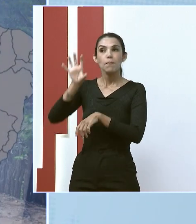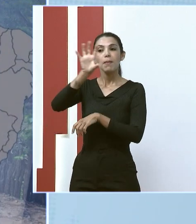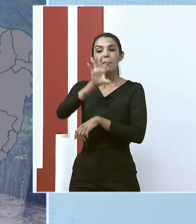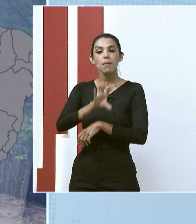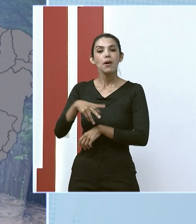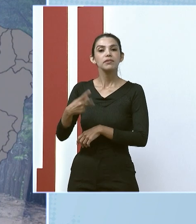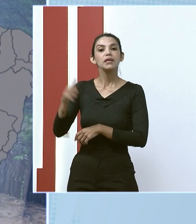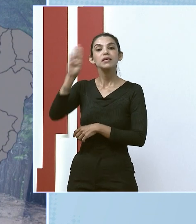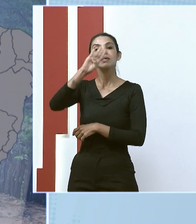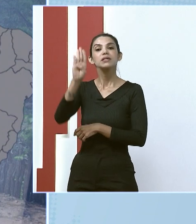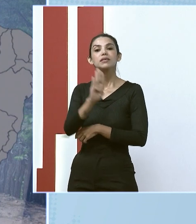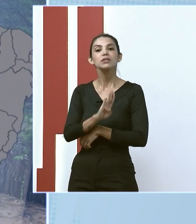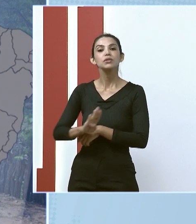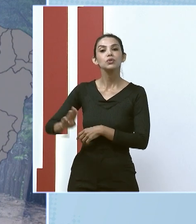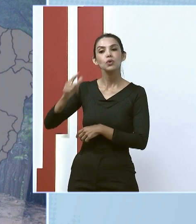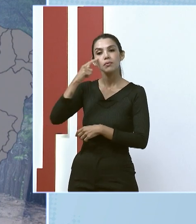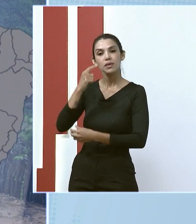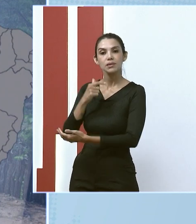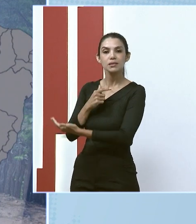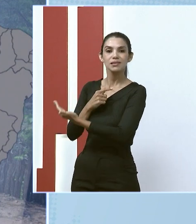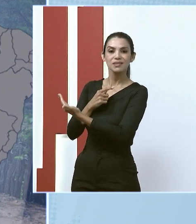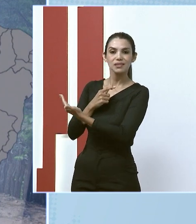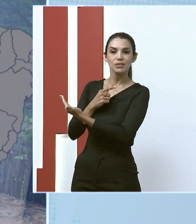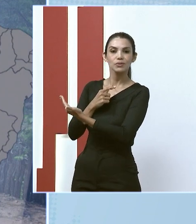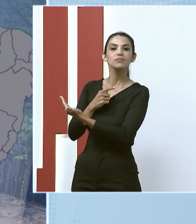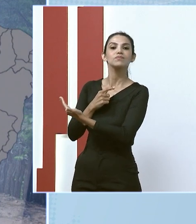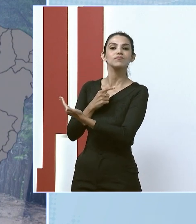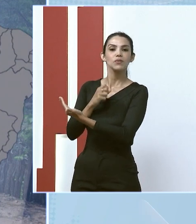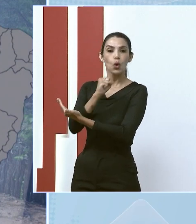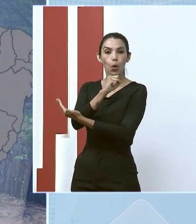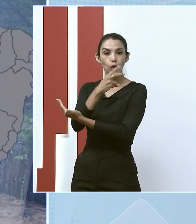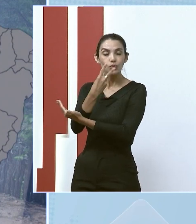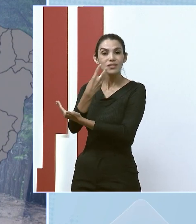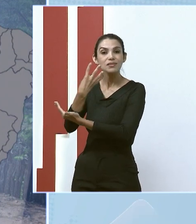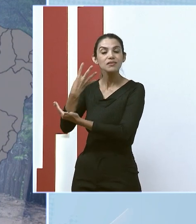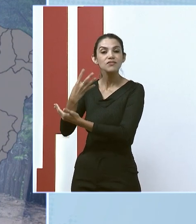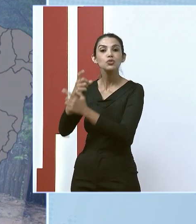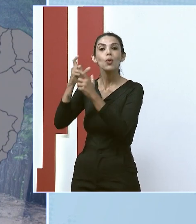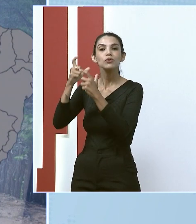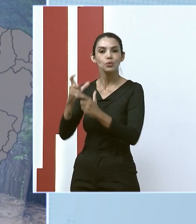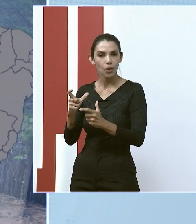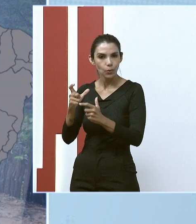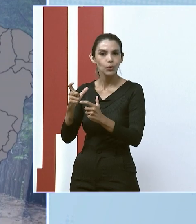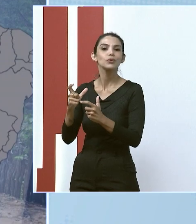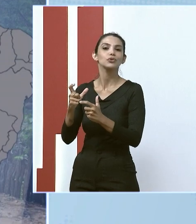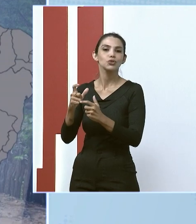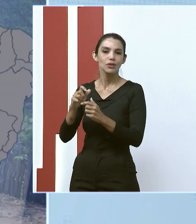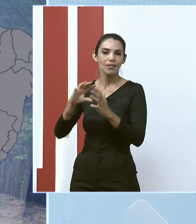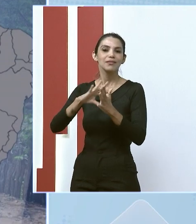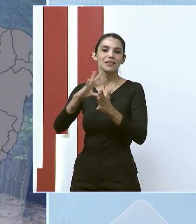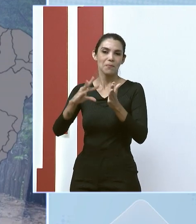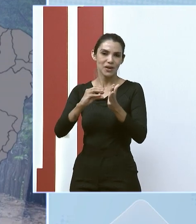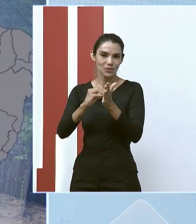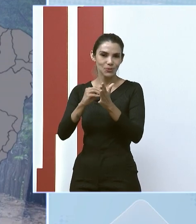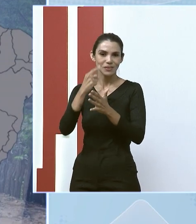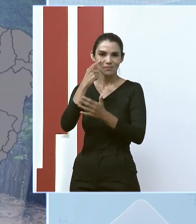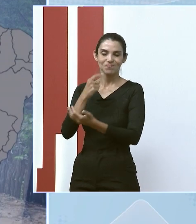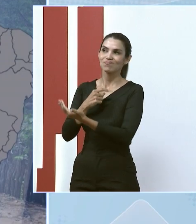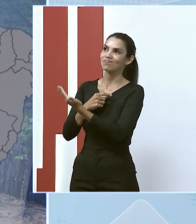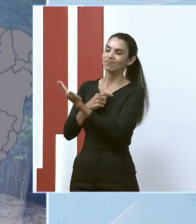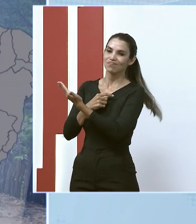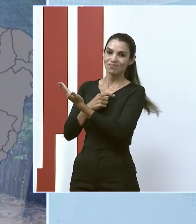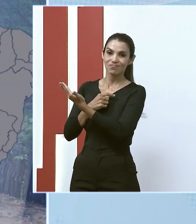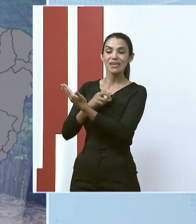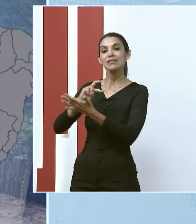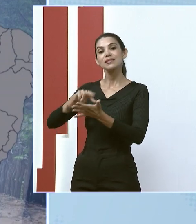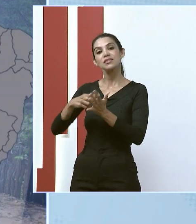das 1.593 ocorrências, 824 estão apenas na Amazônia Legal, o que representa